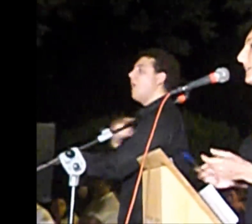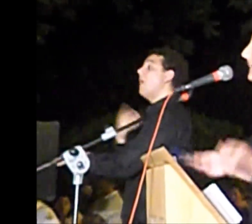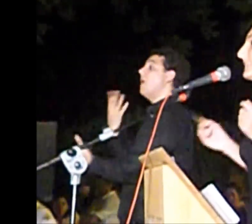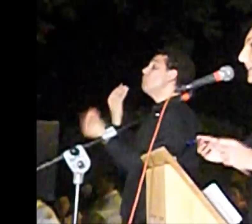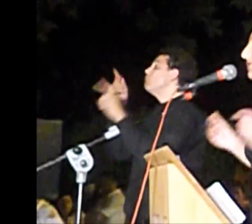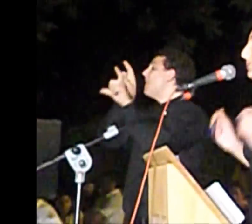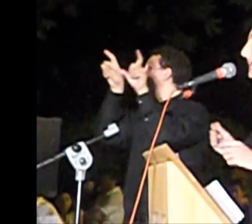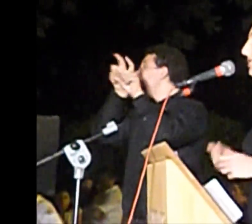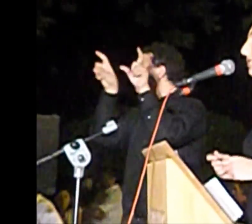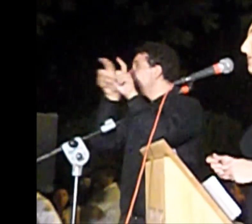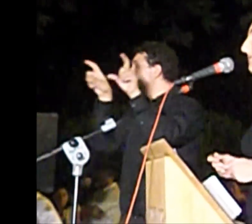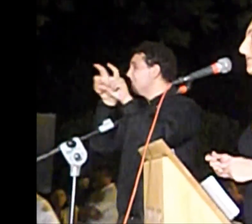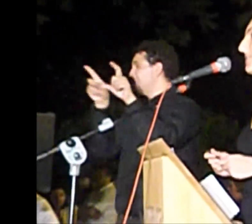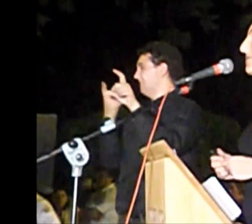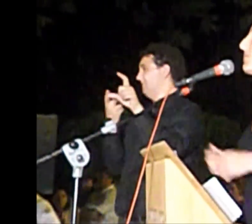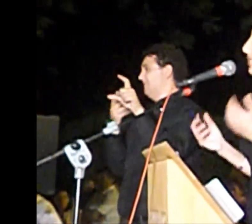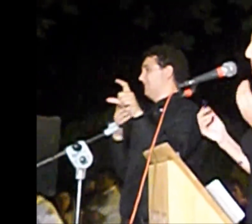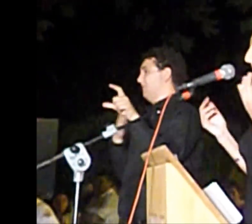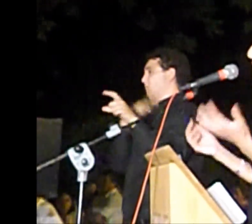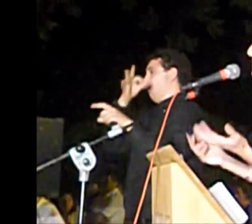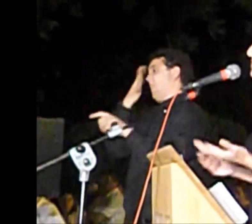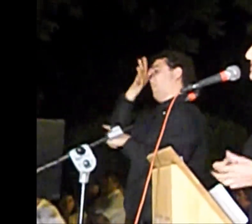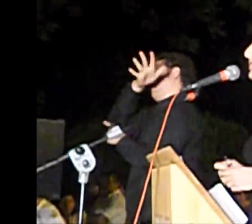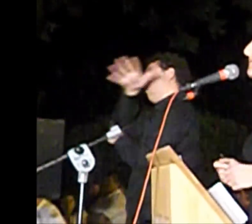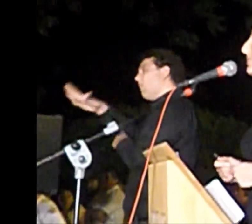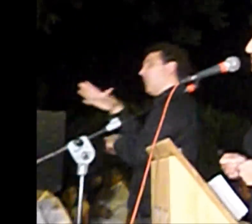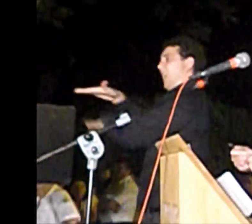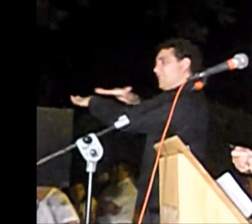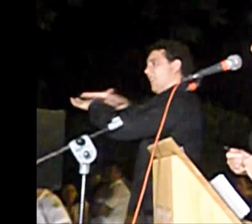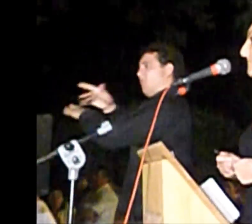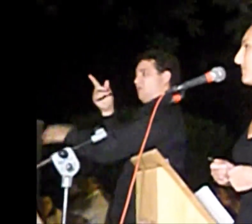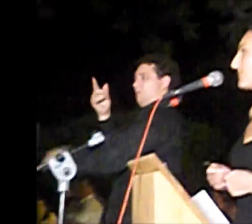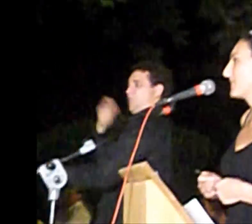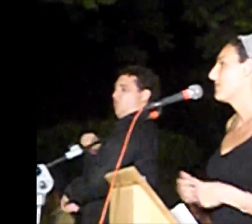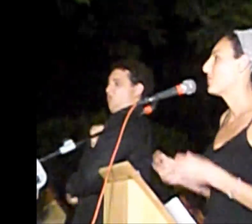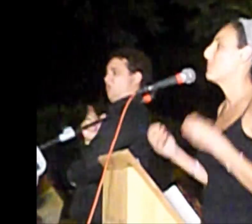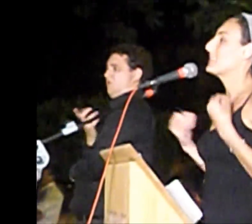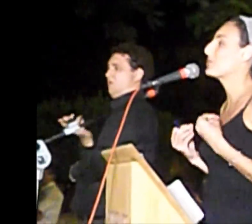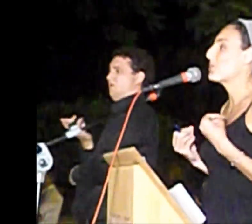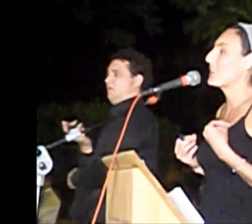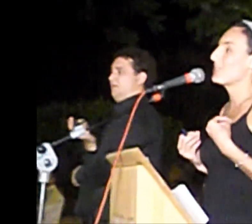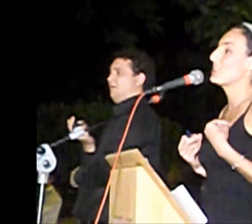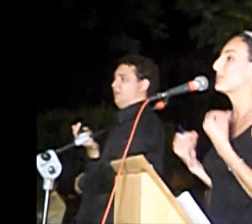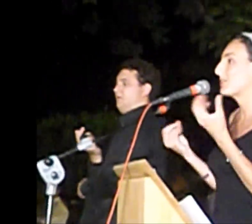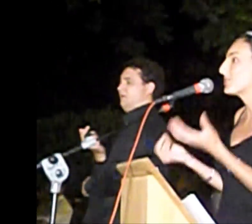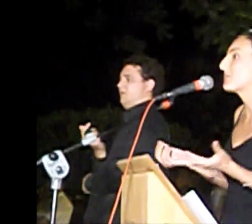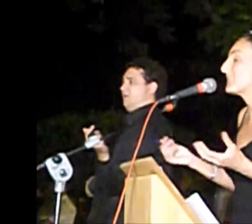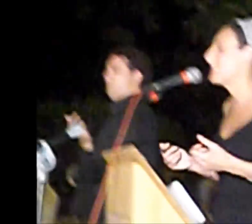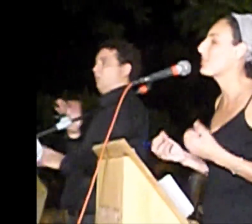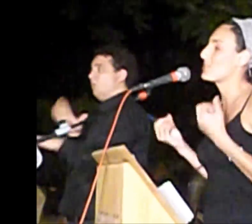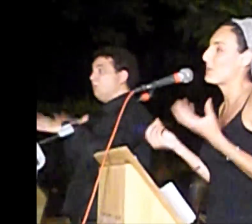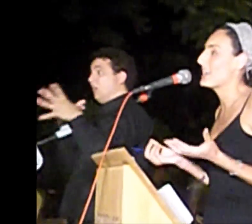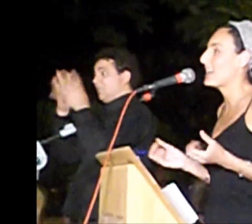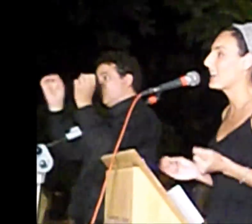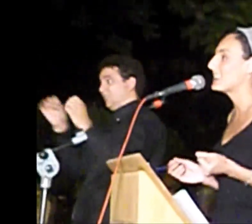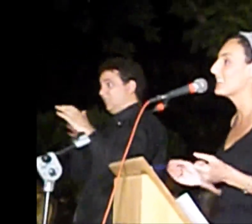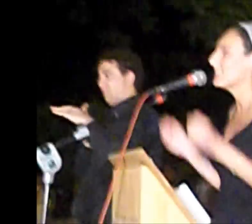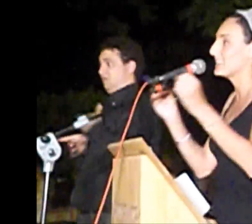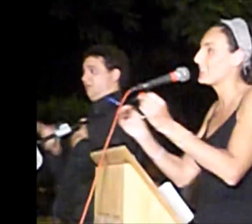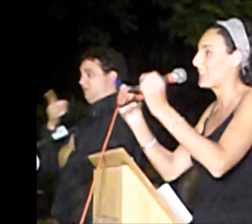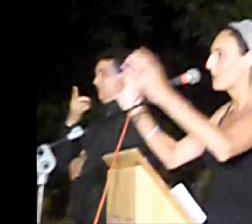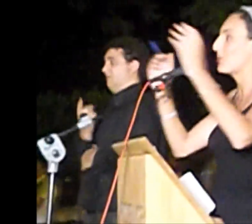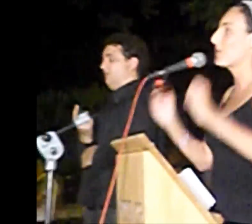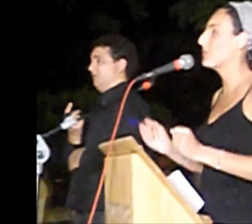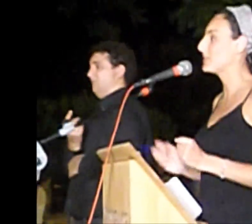denunciar al Estado español por los perjuicios que eso le va a conllevar como esas corporaciones les va a costar más dinero despedir a la